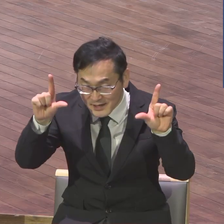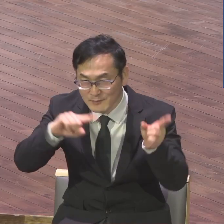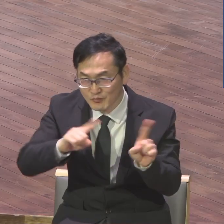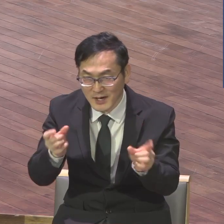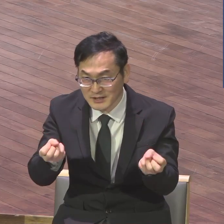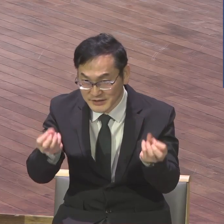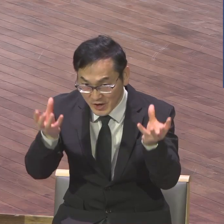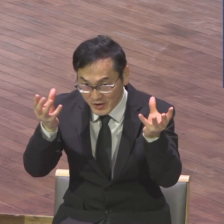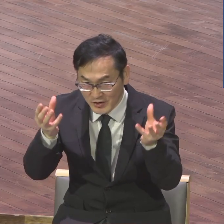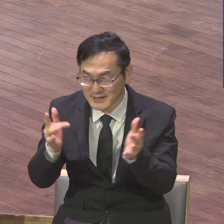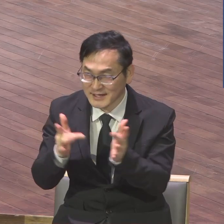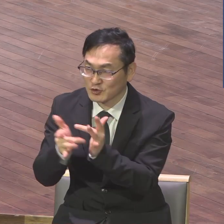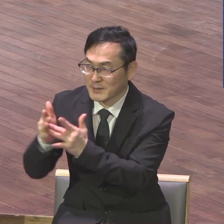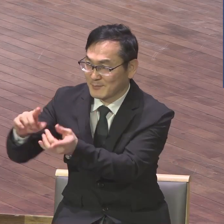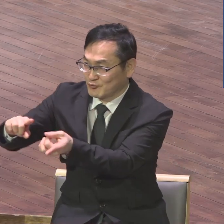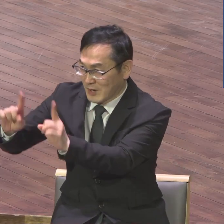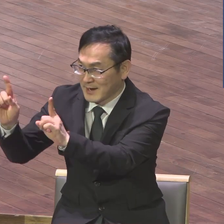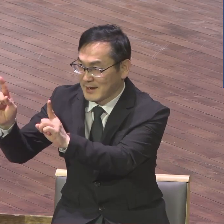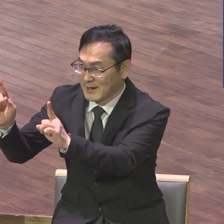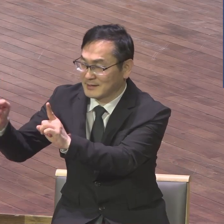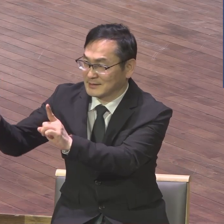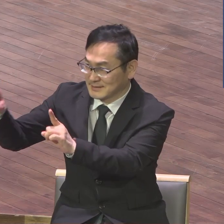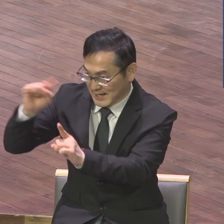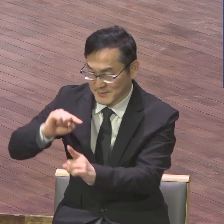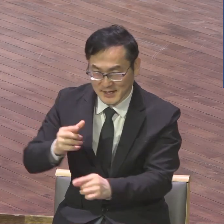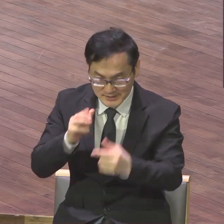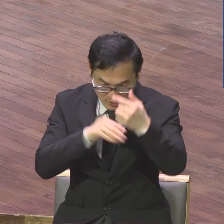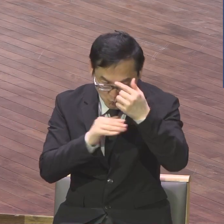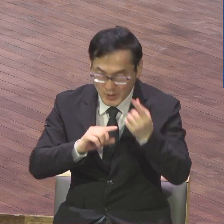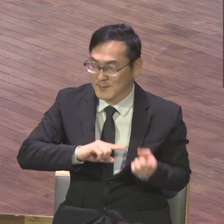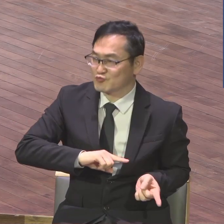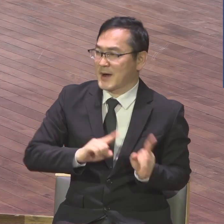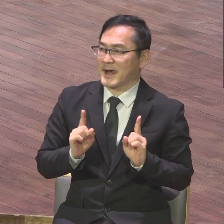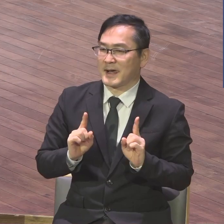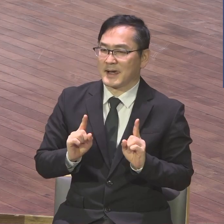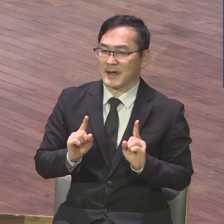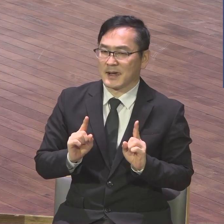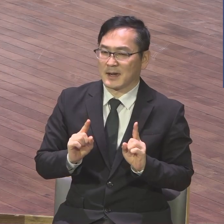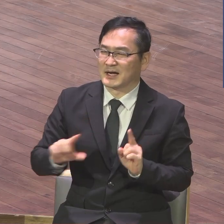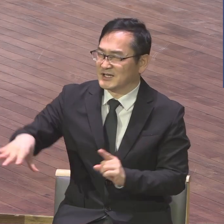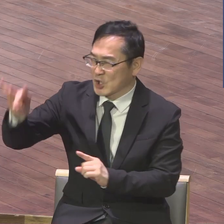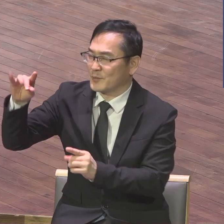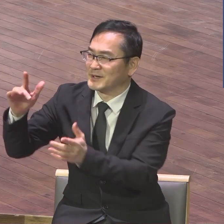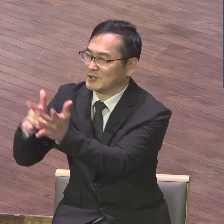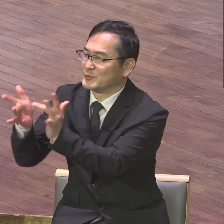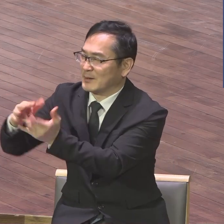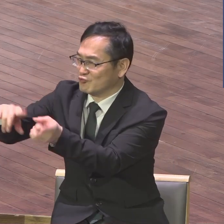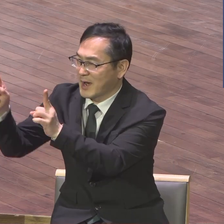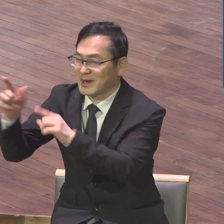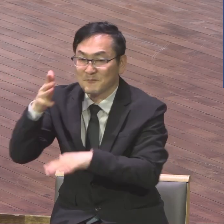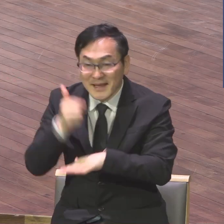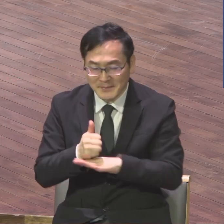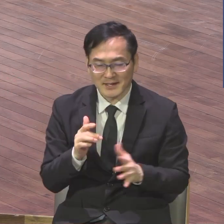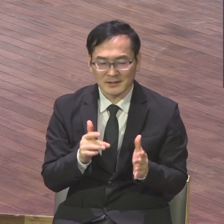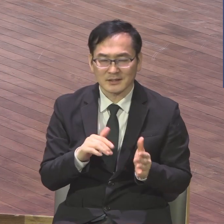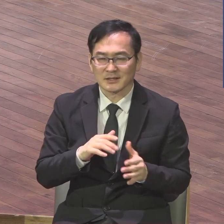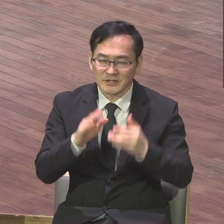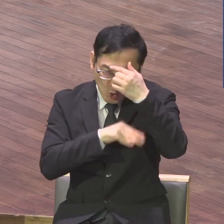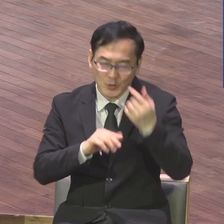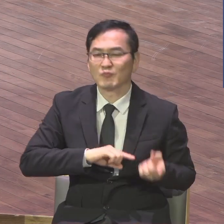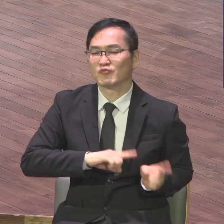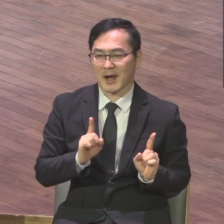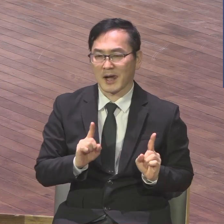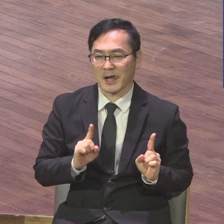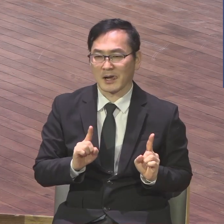예수님의 부활로부터 시작하여 우리 성도의 부활로 끝난다. 그러므로 우리는 두 개의 부활절